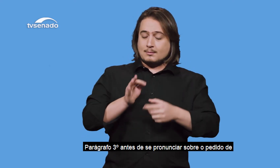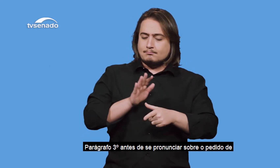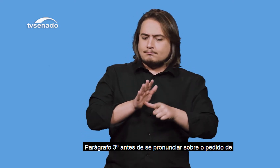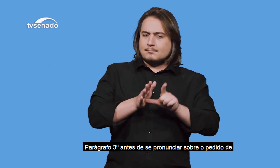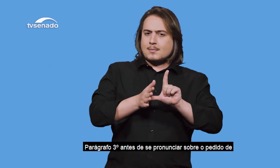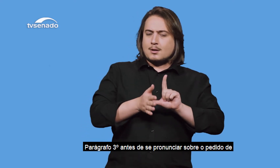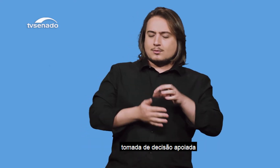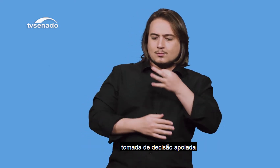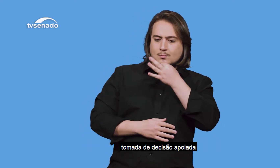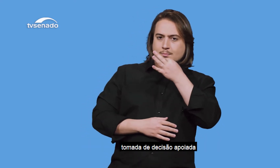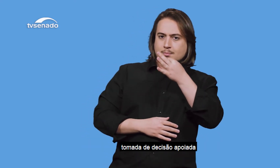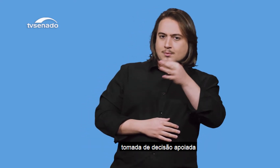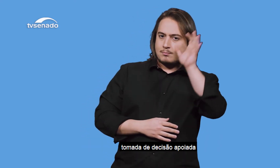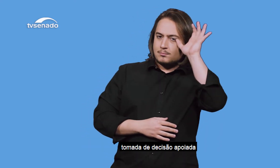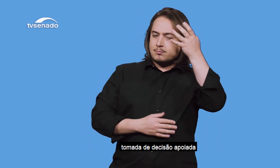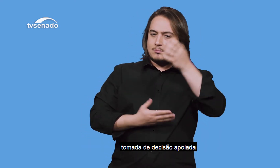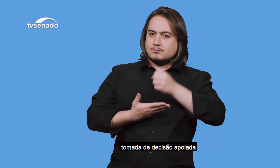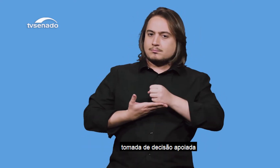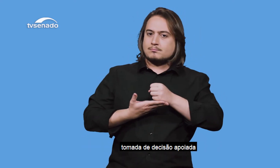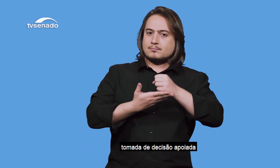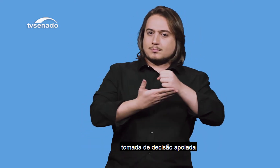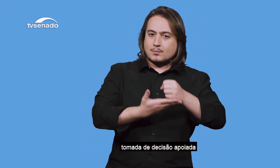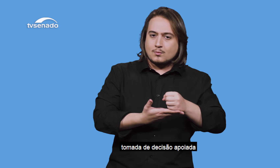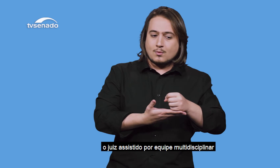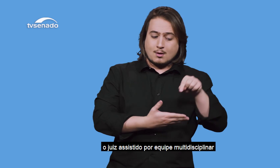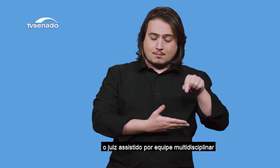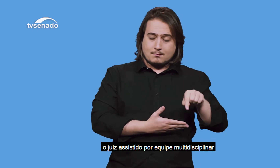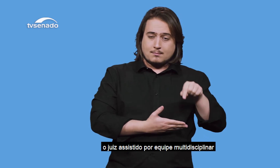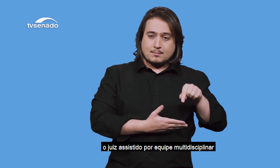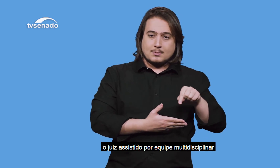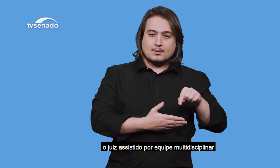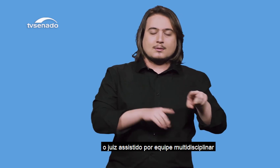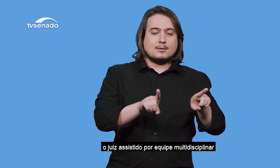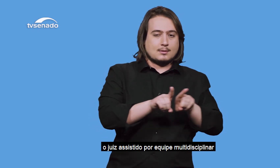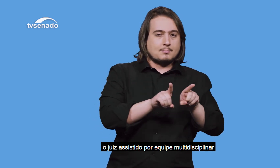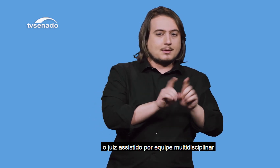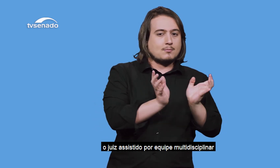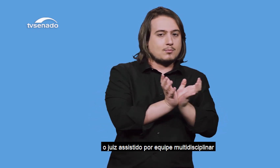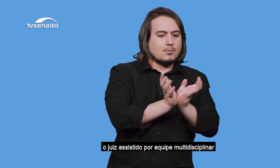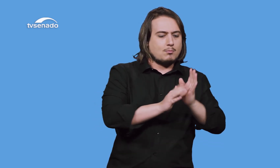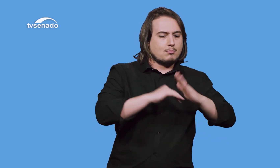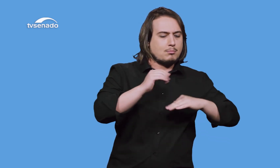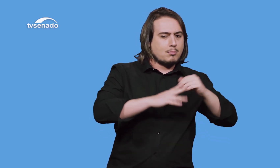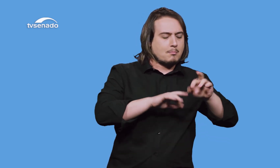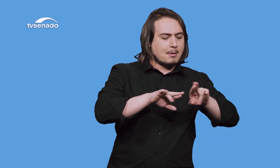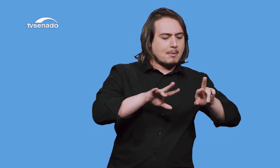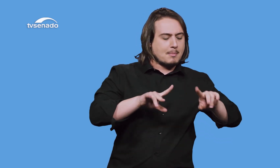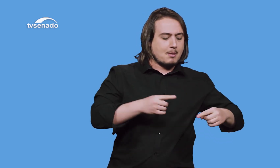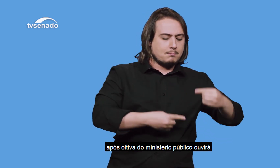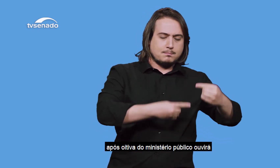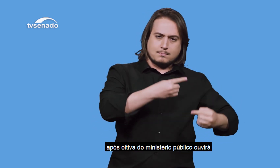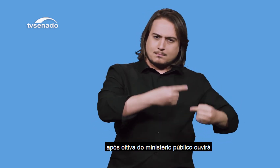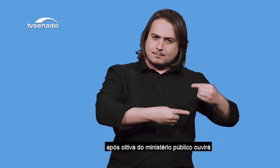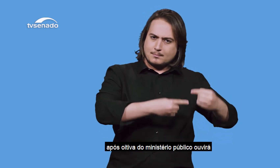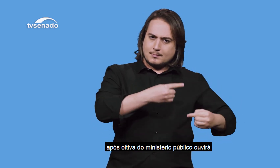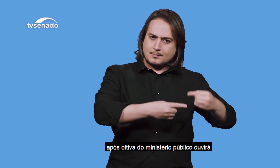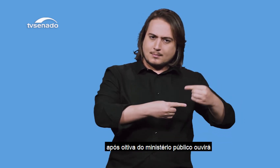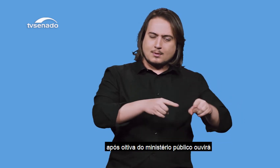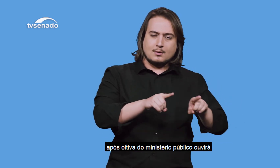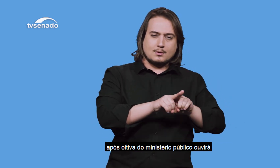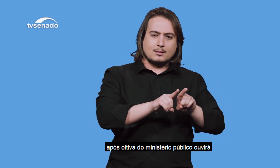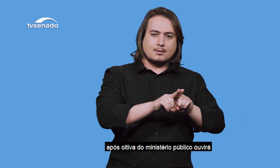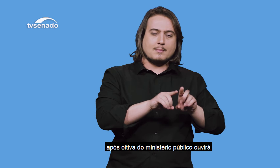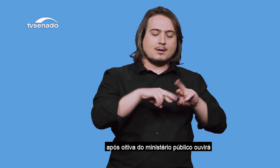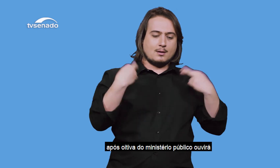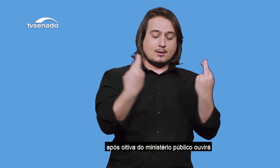sobre o pedido de tomada de decisão apoiada o juiz assistido por equipe multidisciplinar após oitiva do